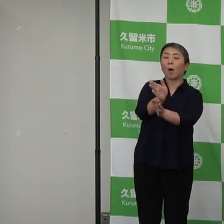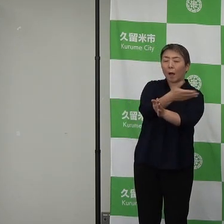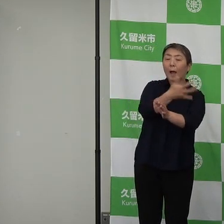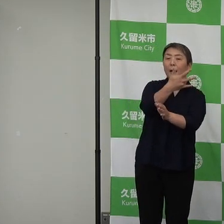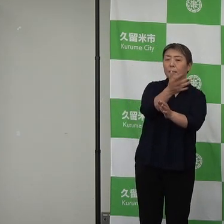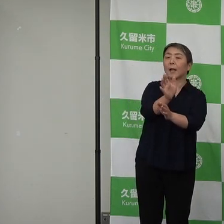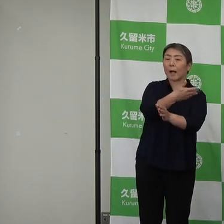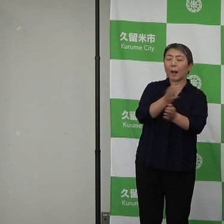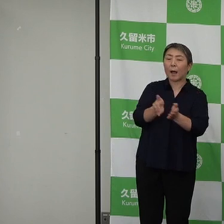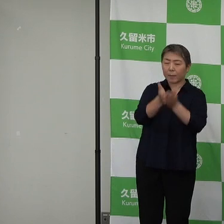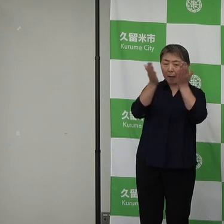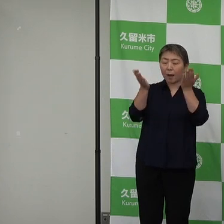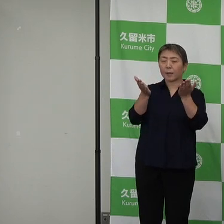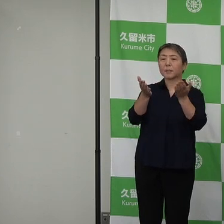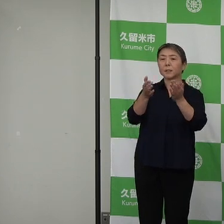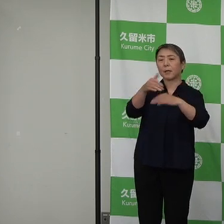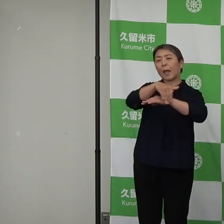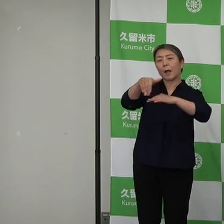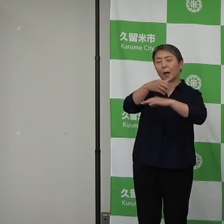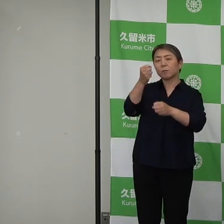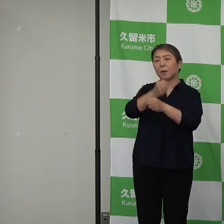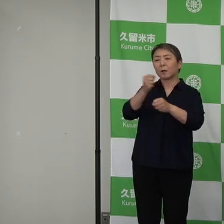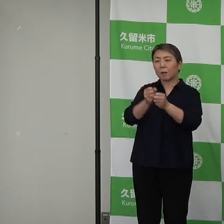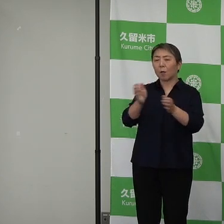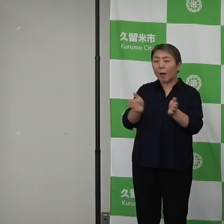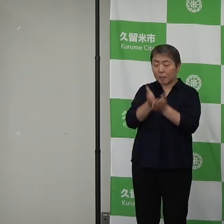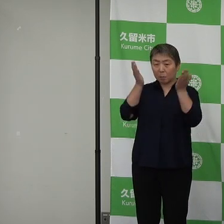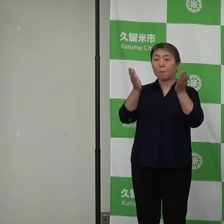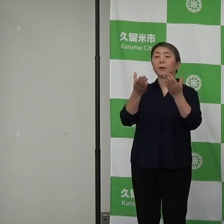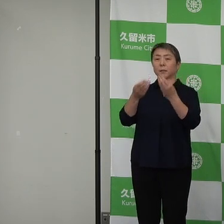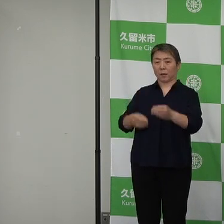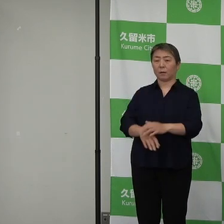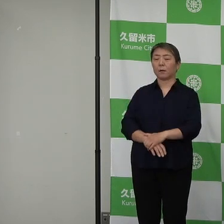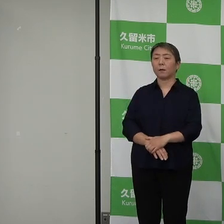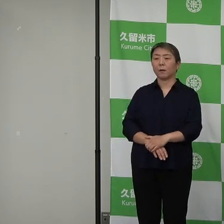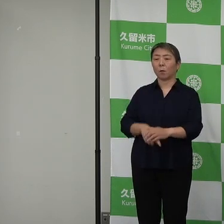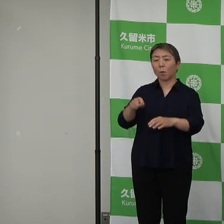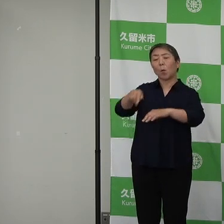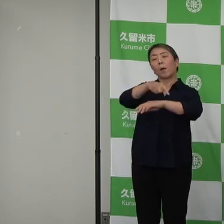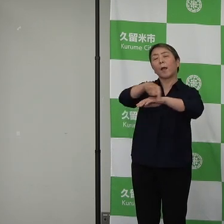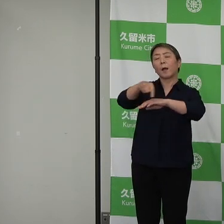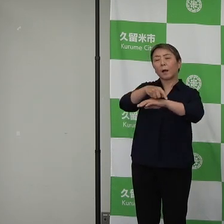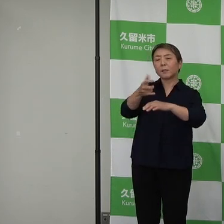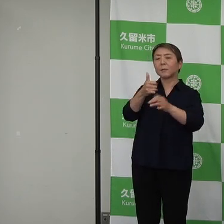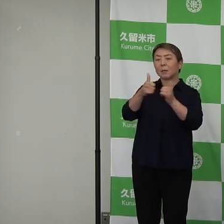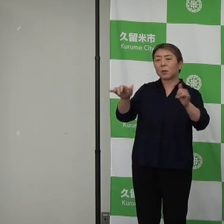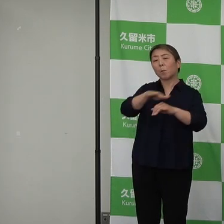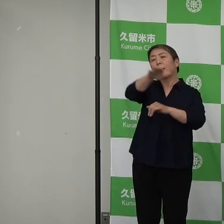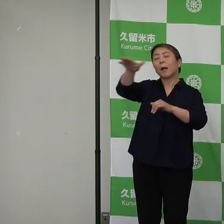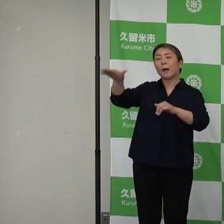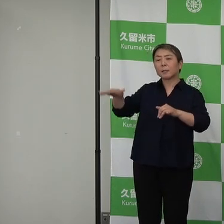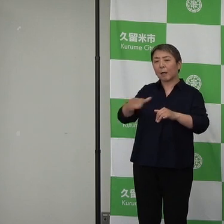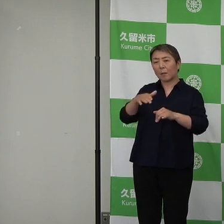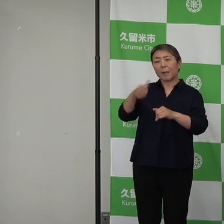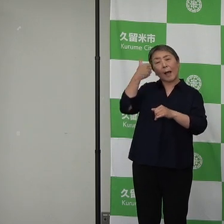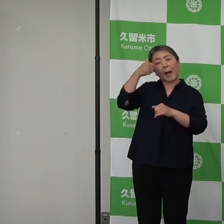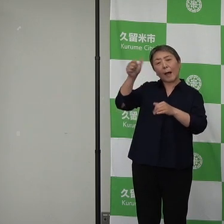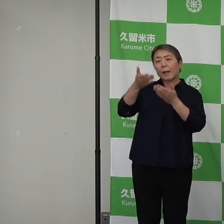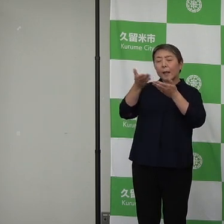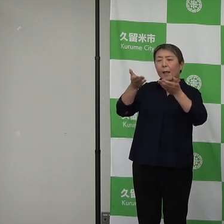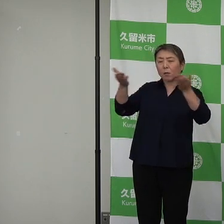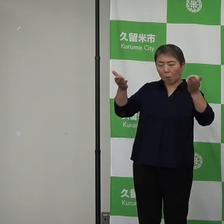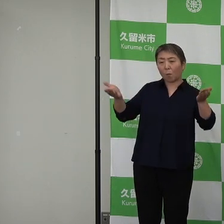度からスタートする次期計画の策定に着手をいたします。この計画は市民の皆さんにアンケートをし